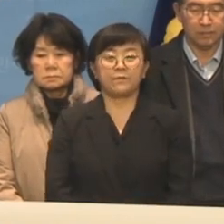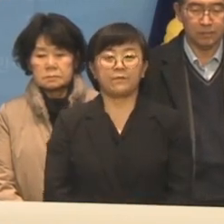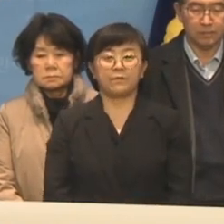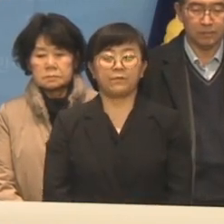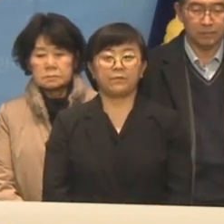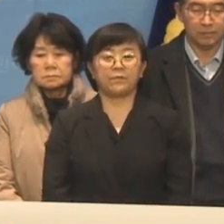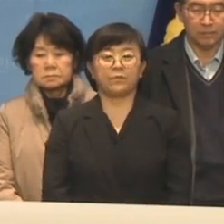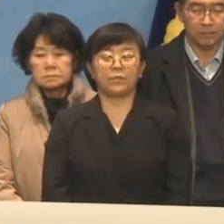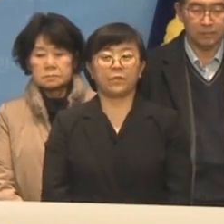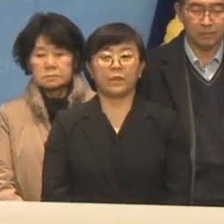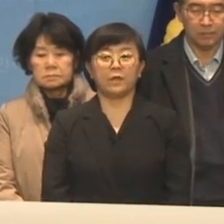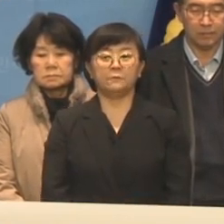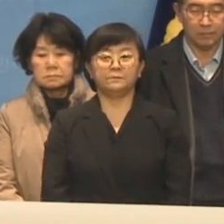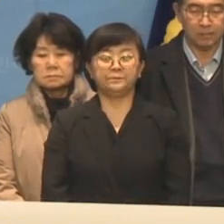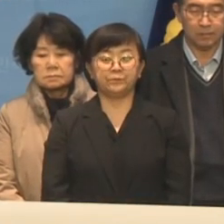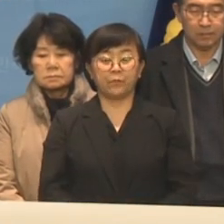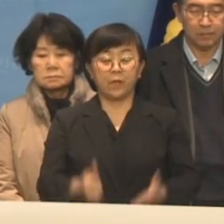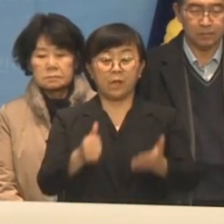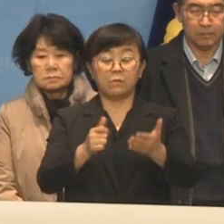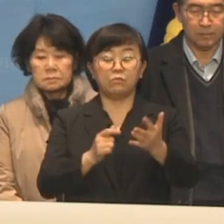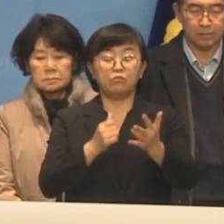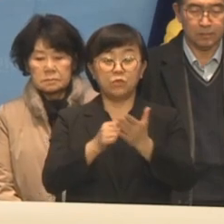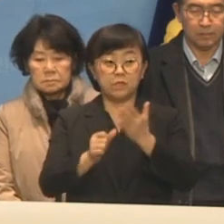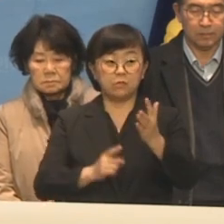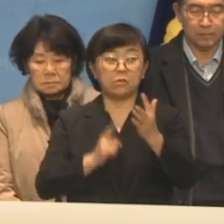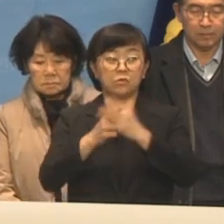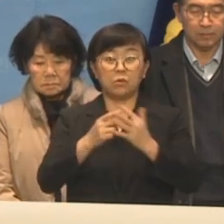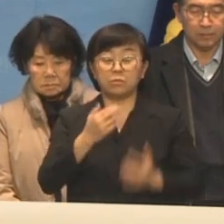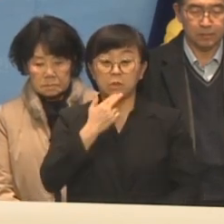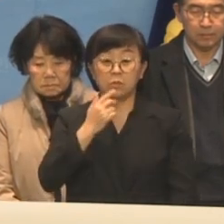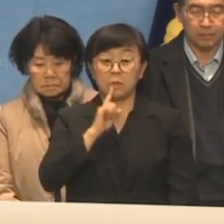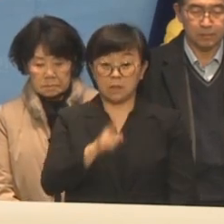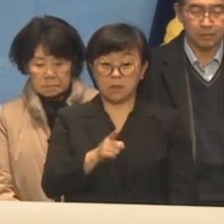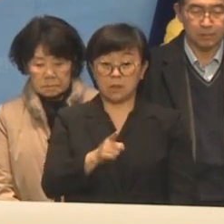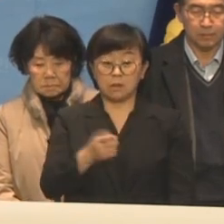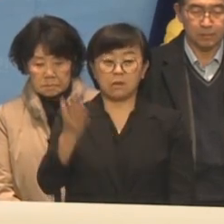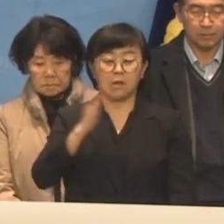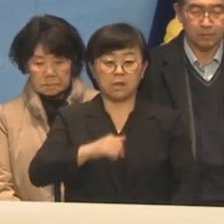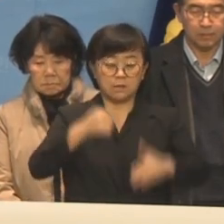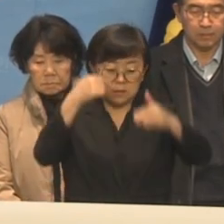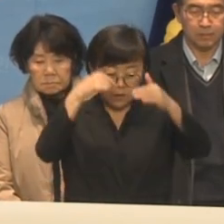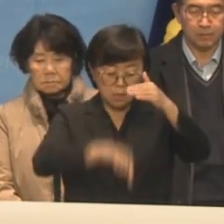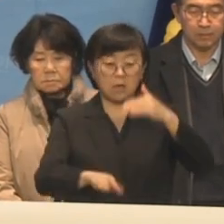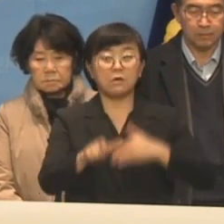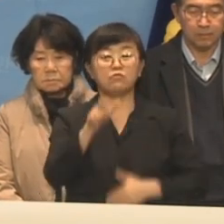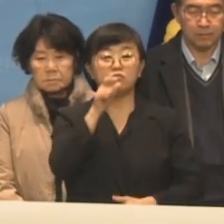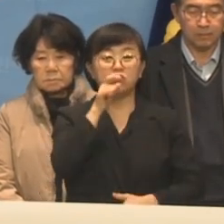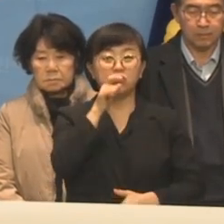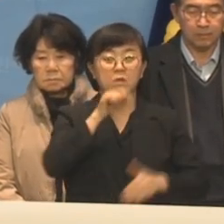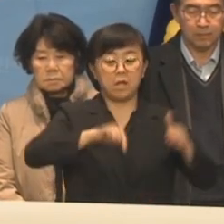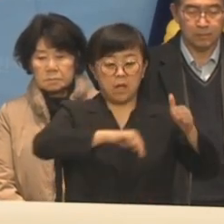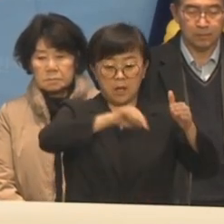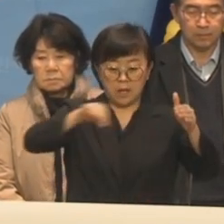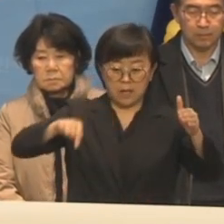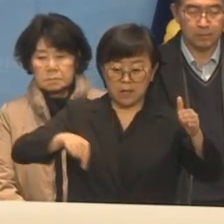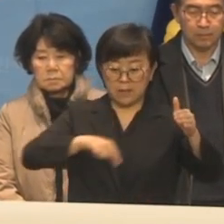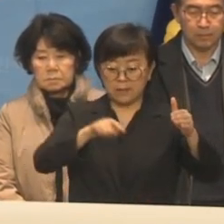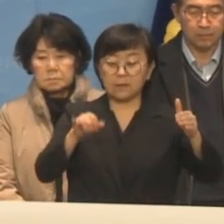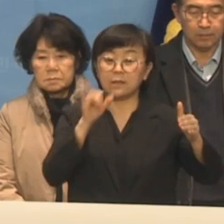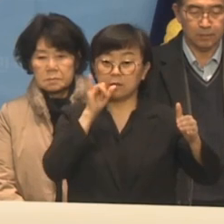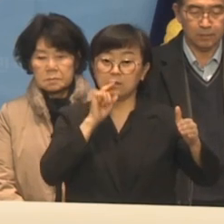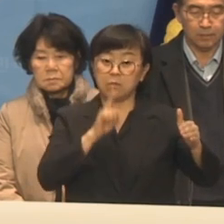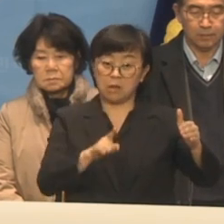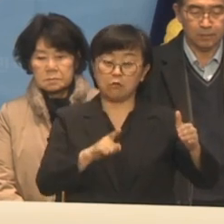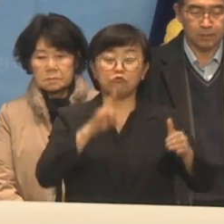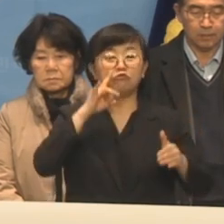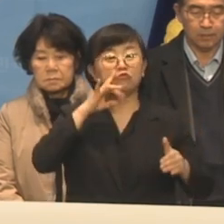외부로 유출되지 않았다고 하는데 그 많은 지하수들이 그 한수원 내부에 있다는 것인지 그런